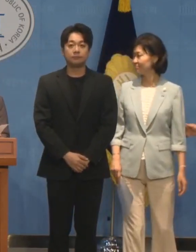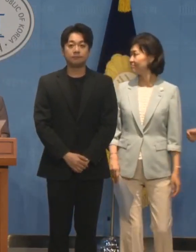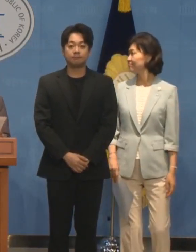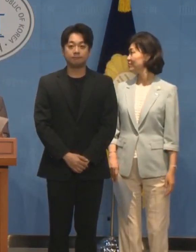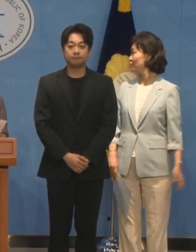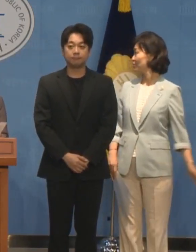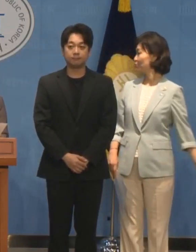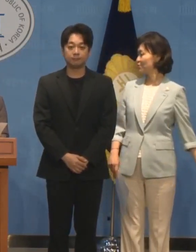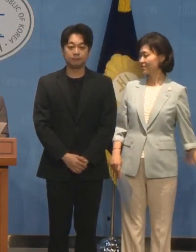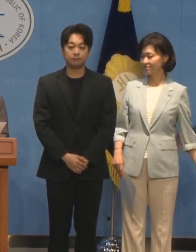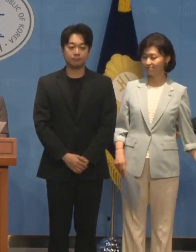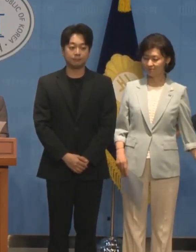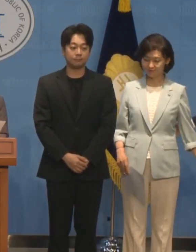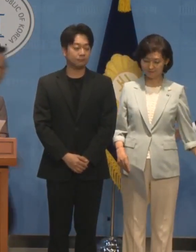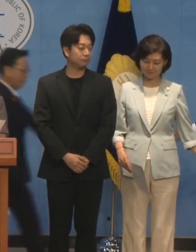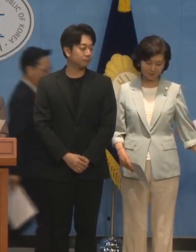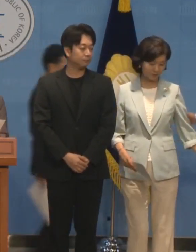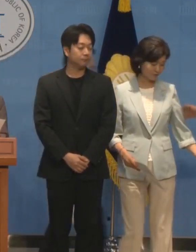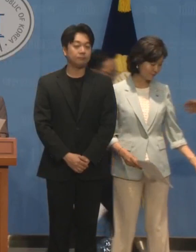제가 드릴 것 같아요.